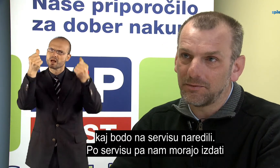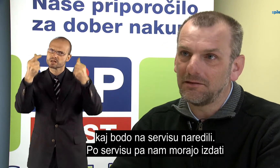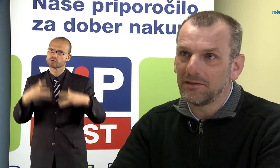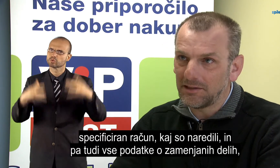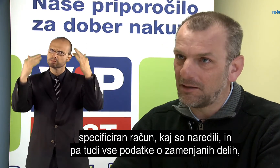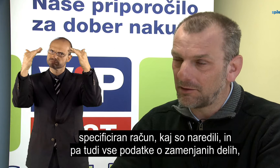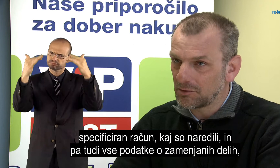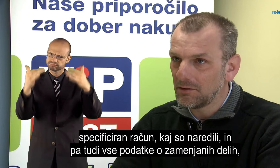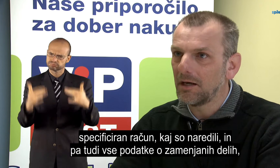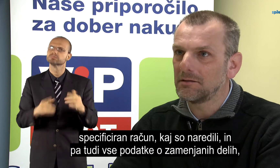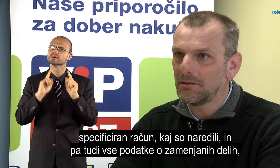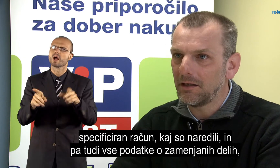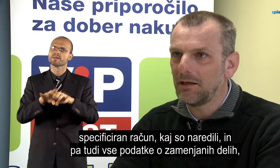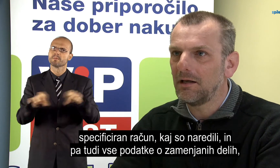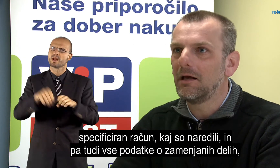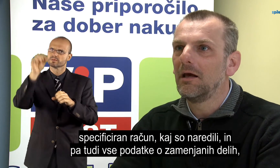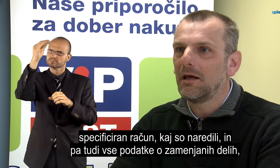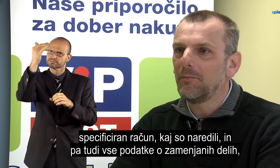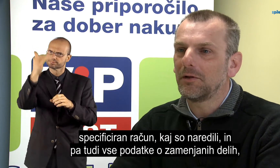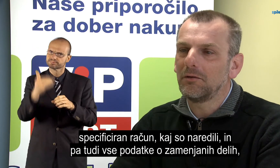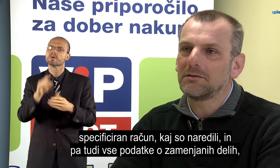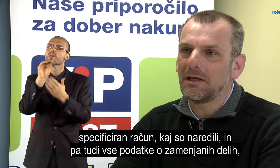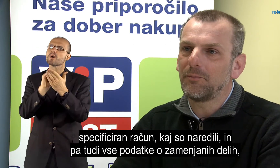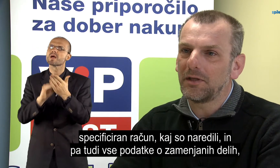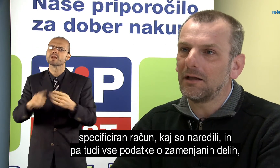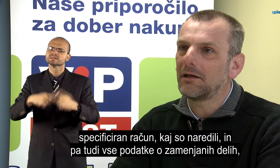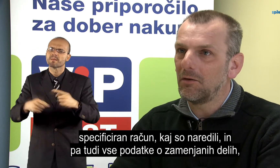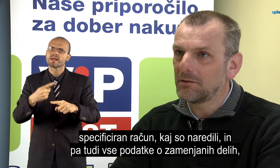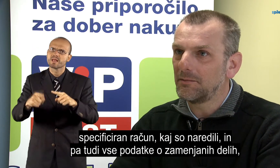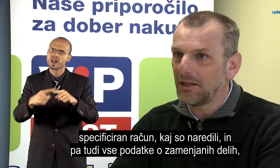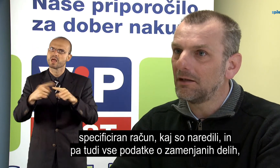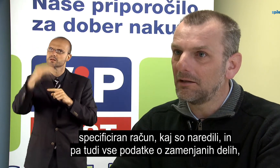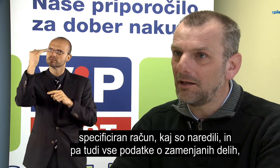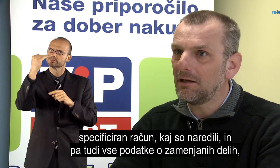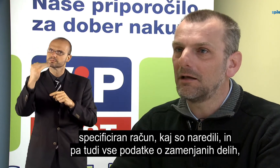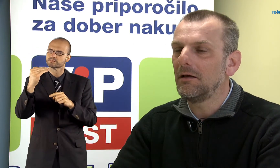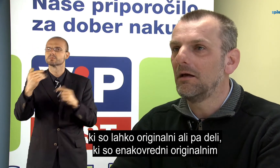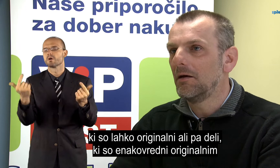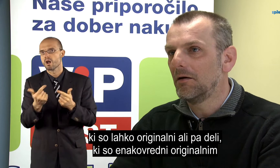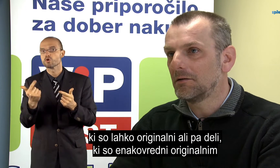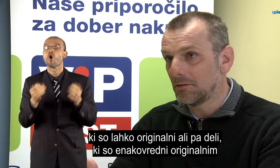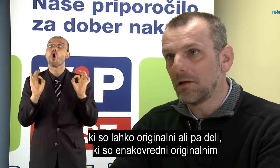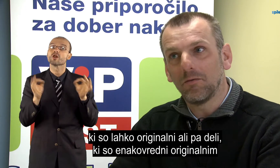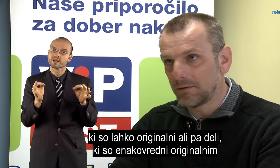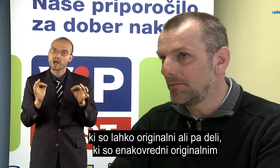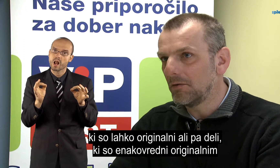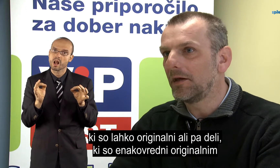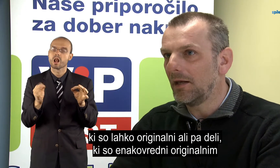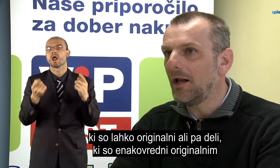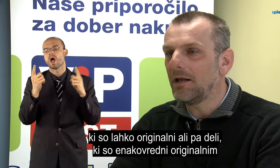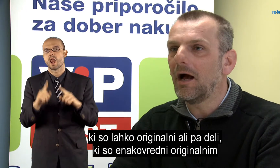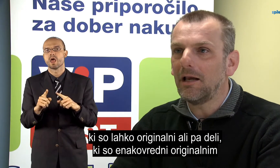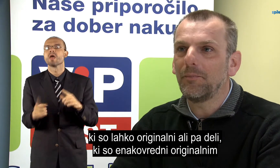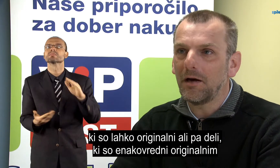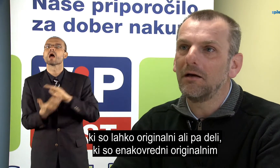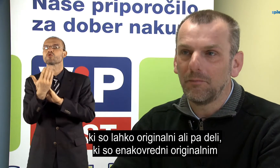izdati specificiran račun, kaj so naredili, in pa tudi vse podatke o zamenjanih delih, ki so lahko seveda